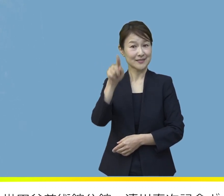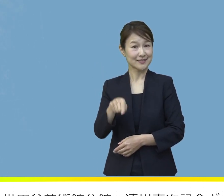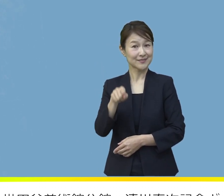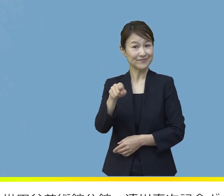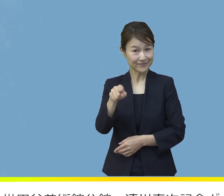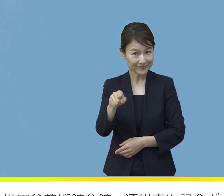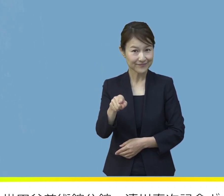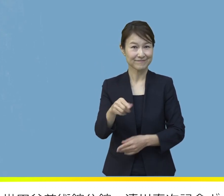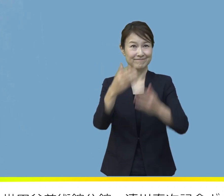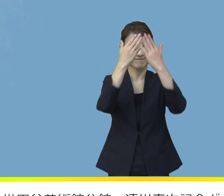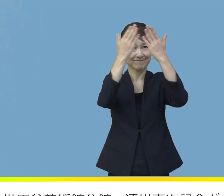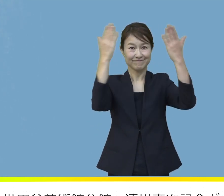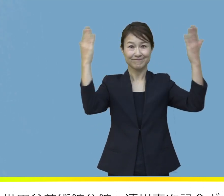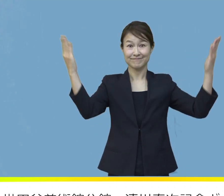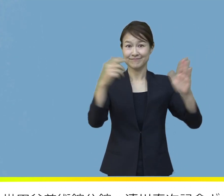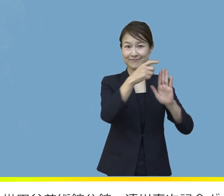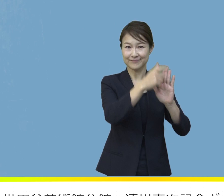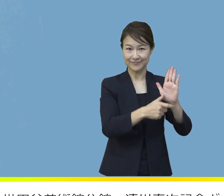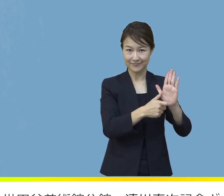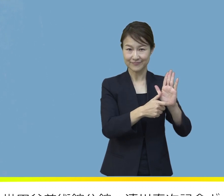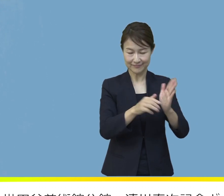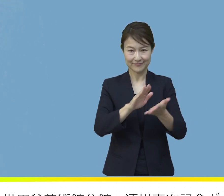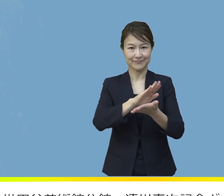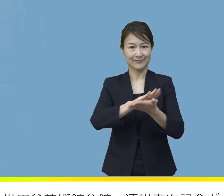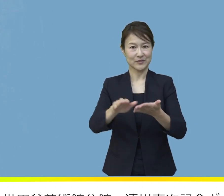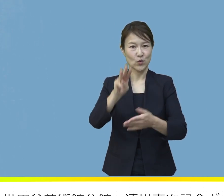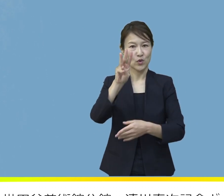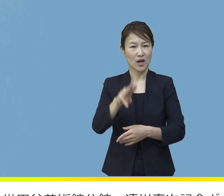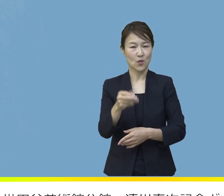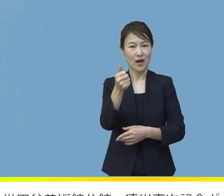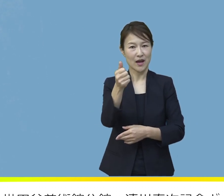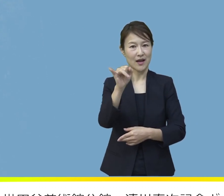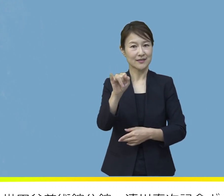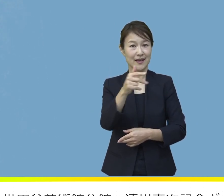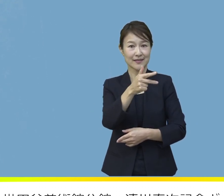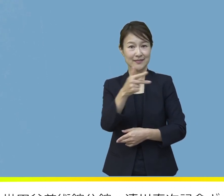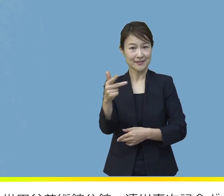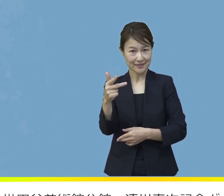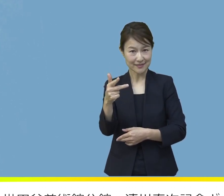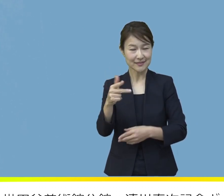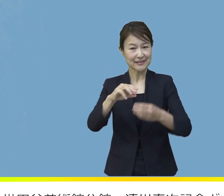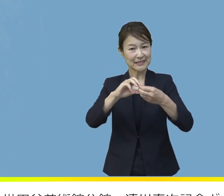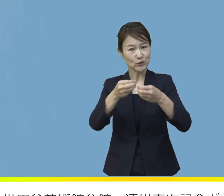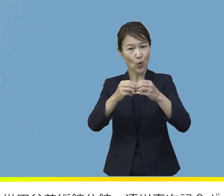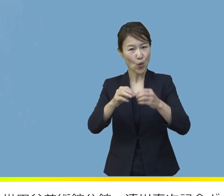清川泰司色をめぐってを開催しています